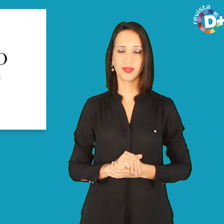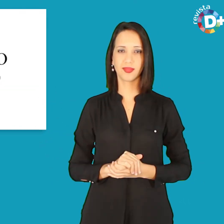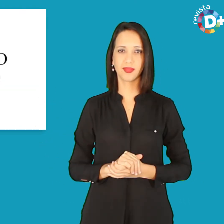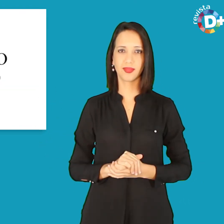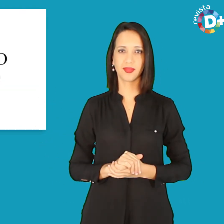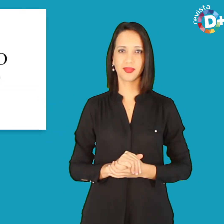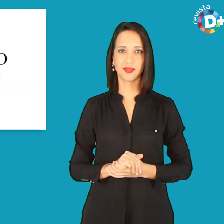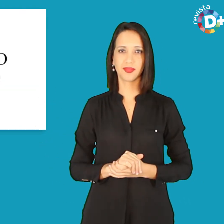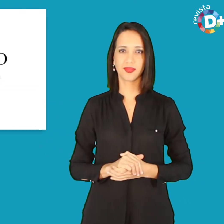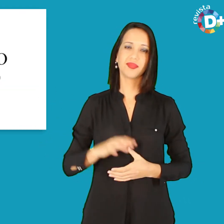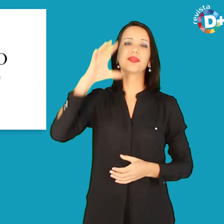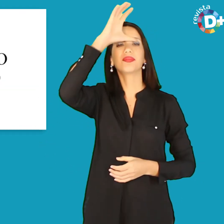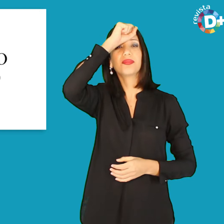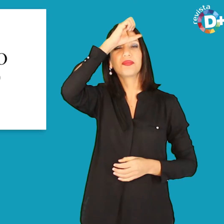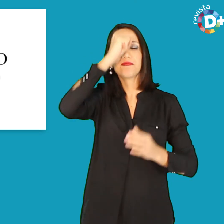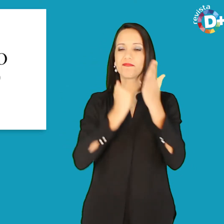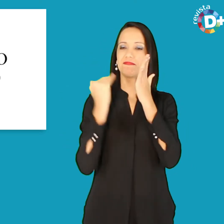Aprendizado em excesso.